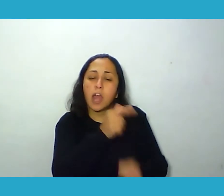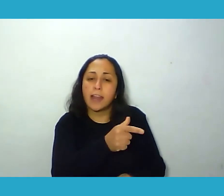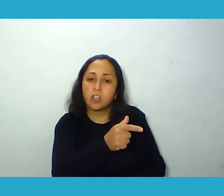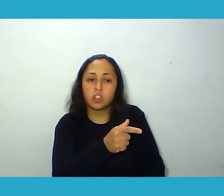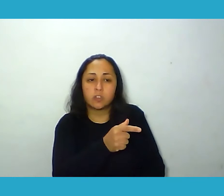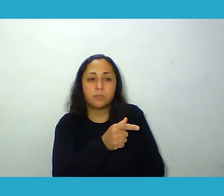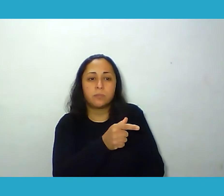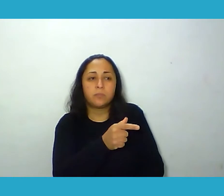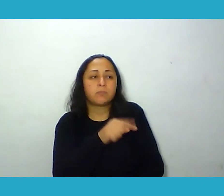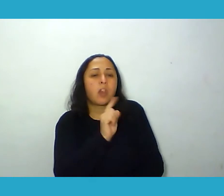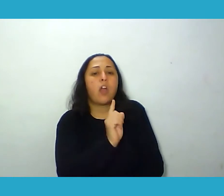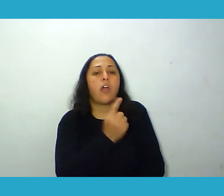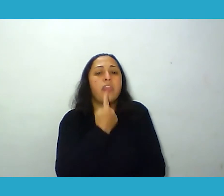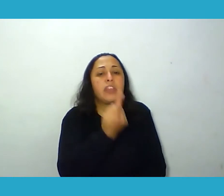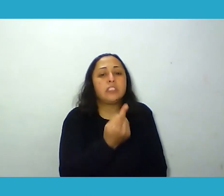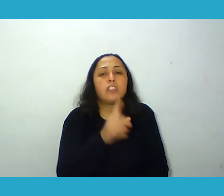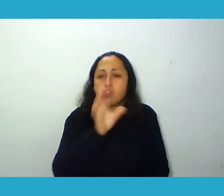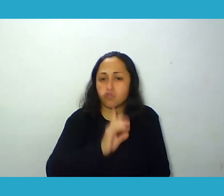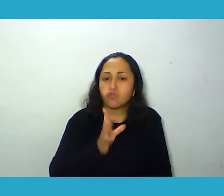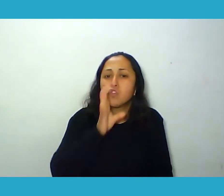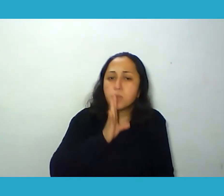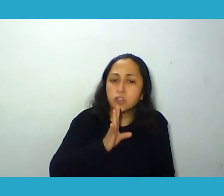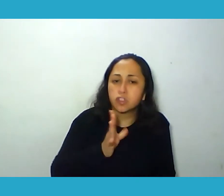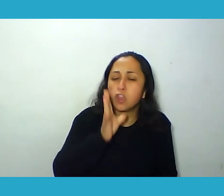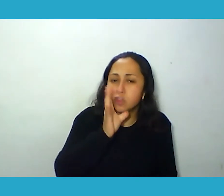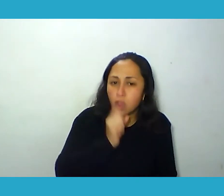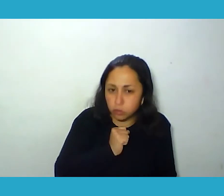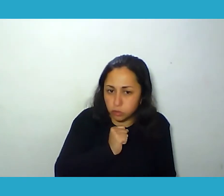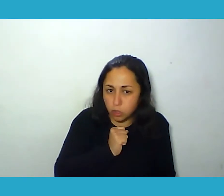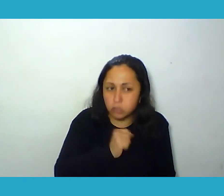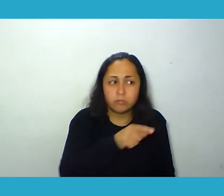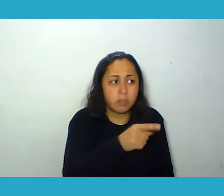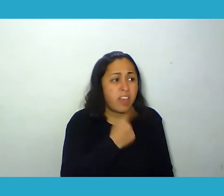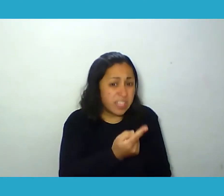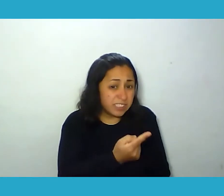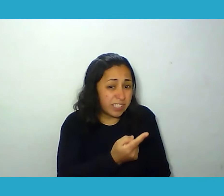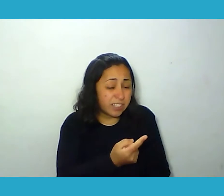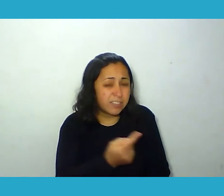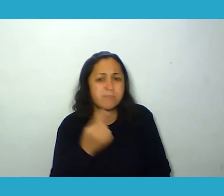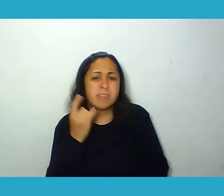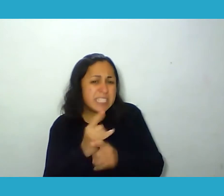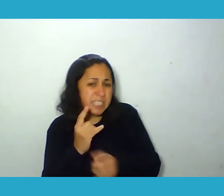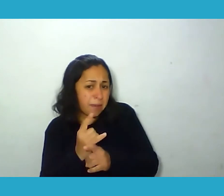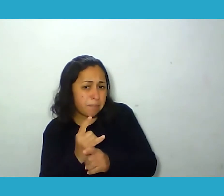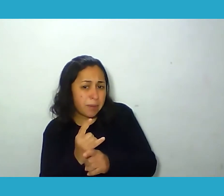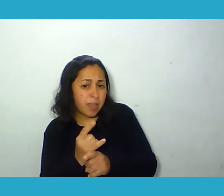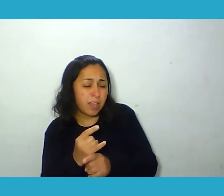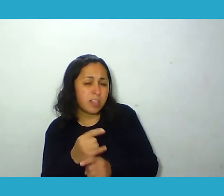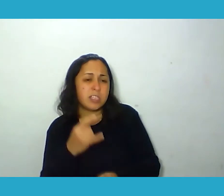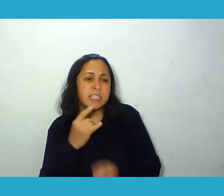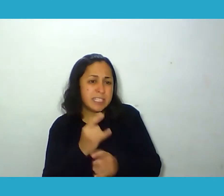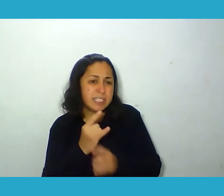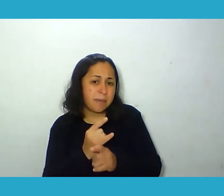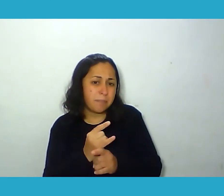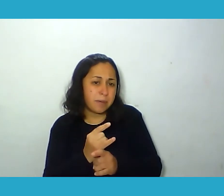que se autodenominan tolerantes y pacientes, porque siempre hay que declarar esto, siempre de